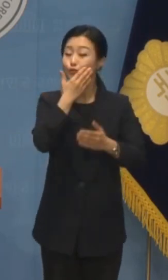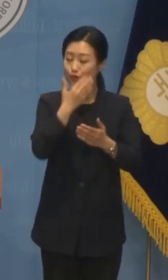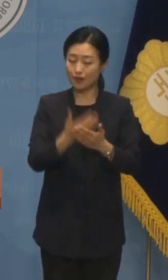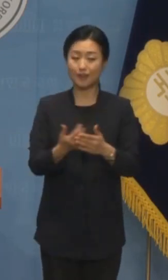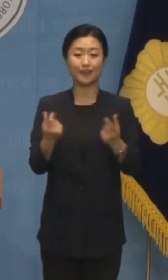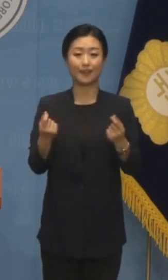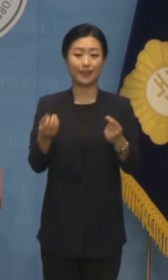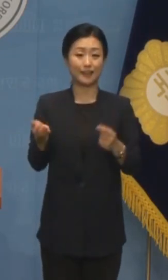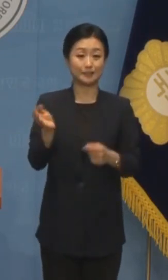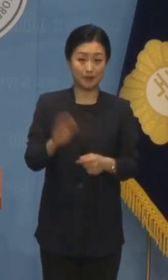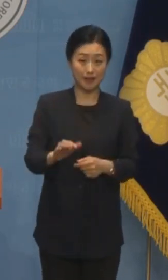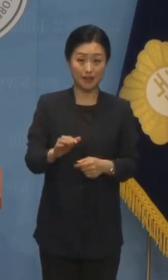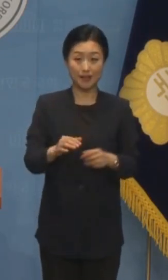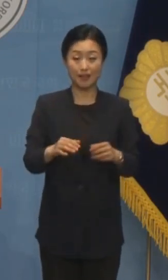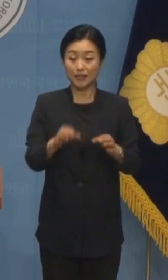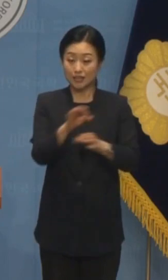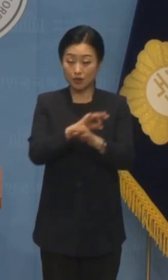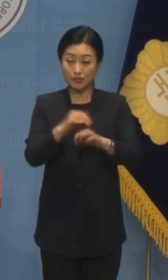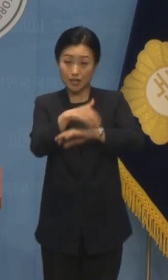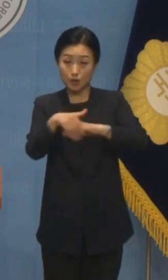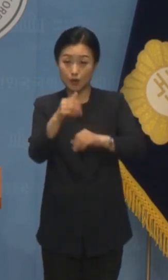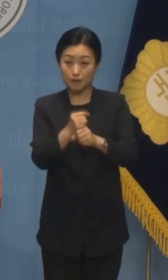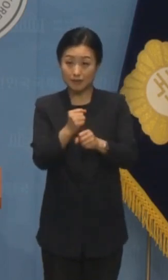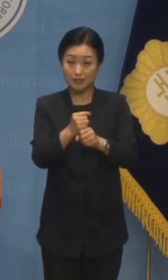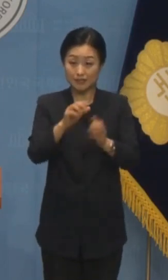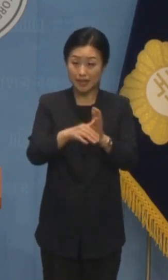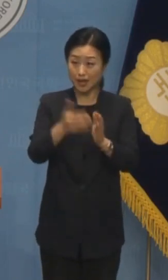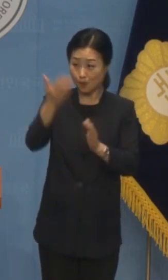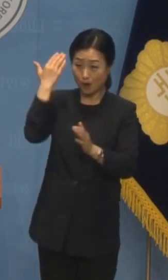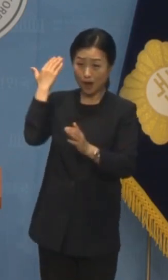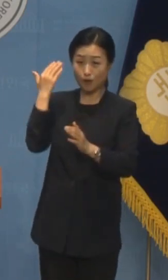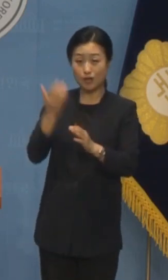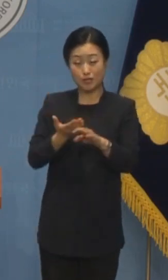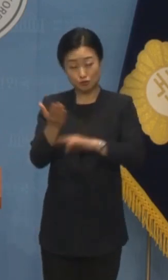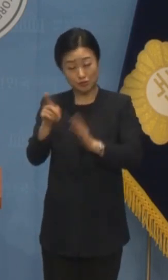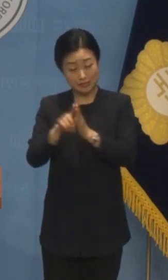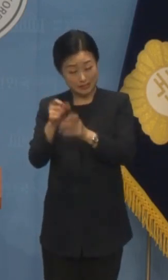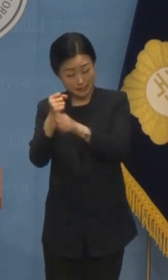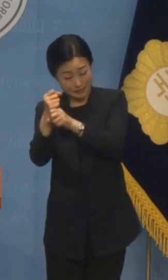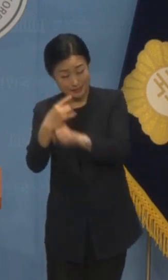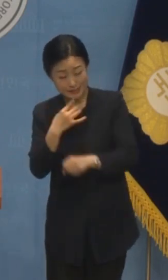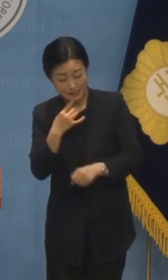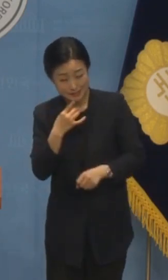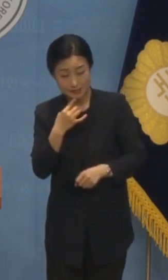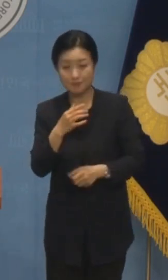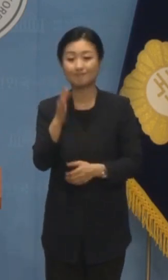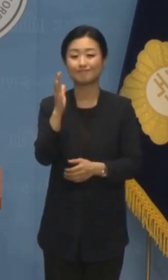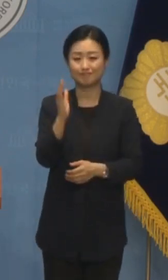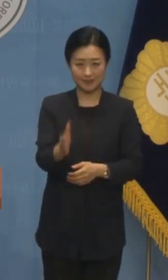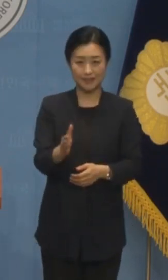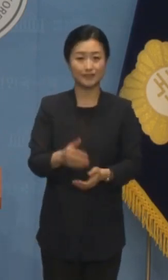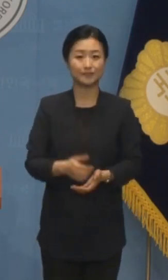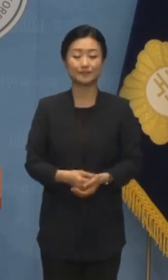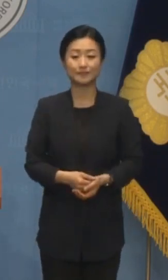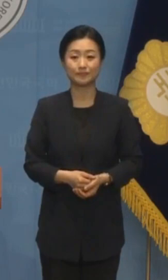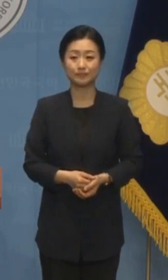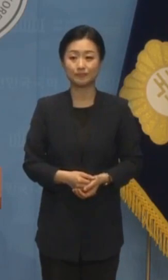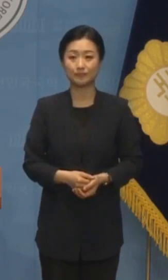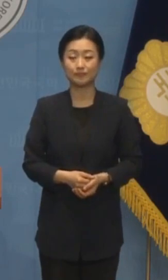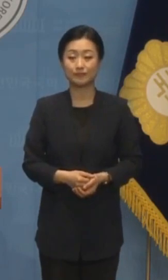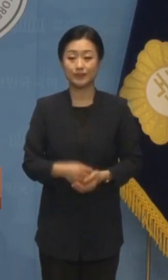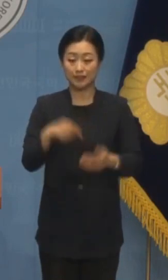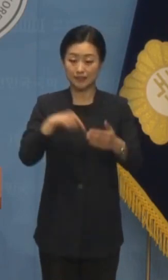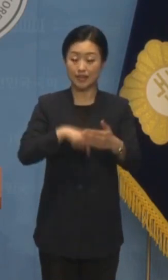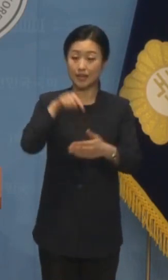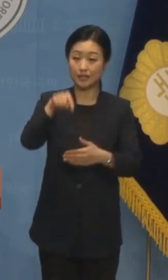중요합니다. 하지만 경제 전략에 있어서 과거와 같은 비중을 수출만이 차지할 수는 없다는 말씀을 드리는 것입니다.